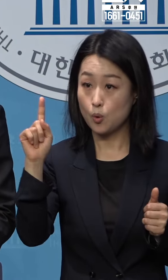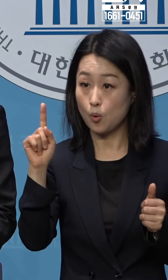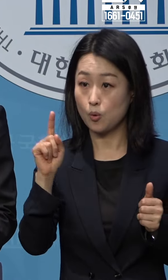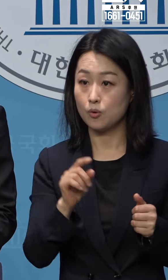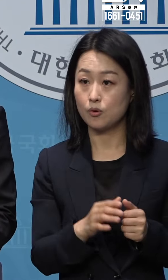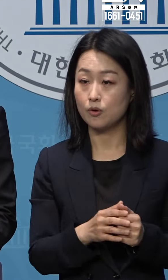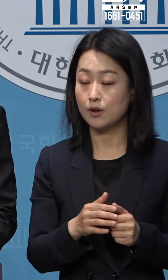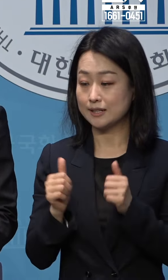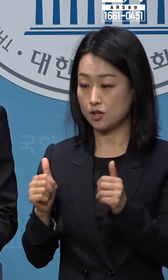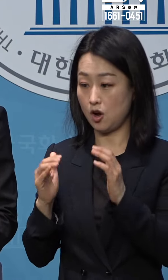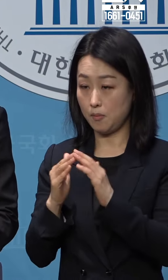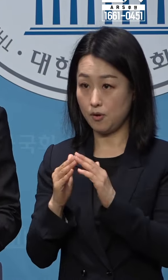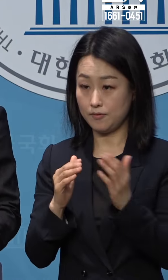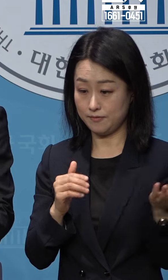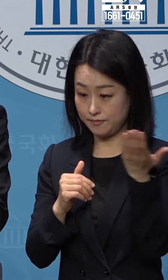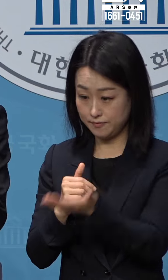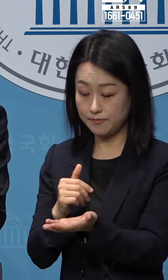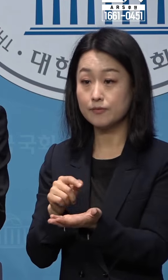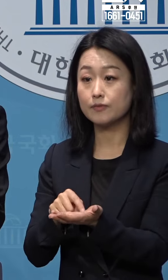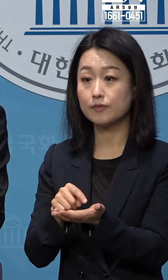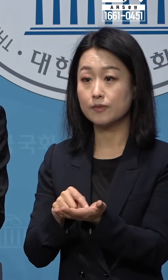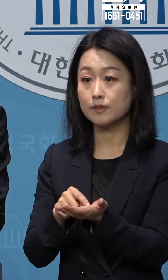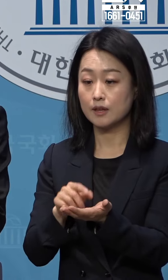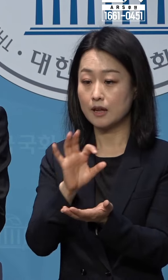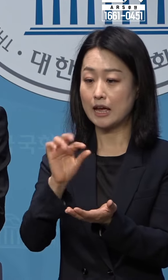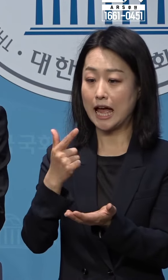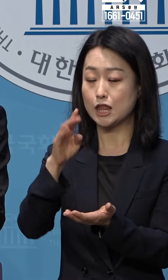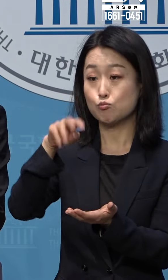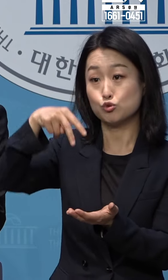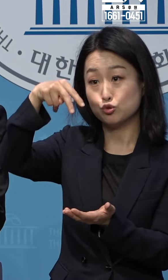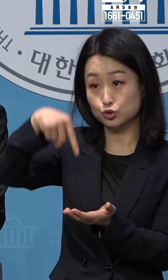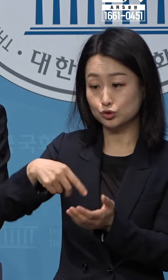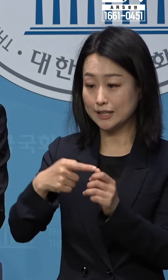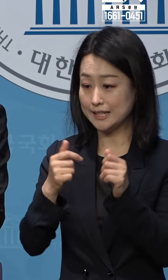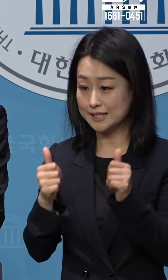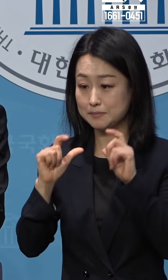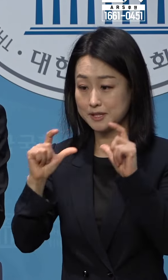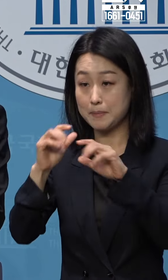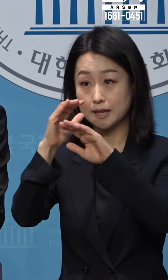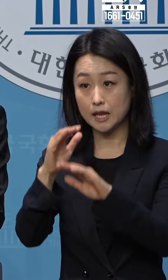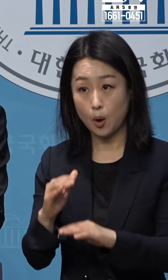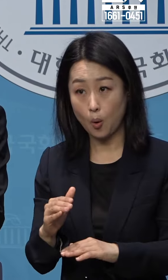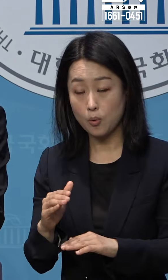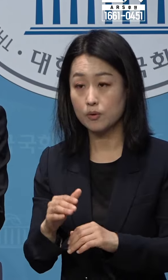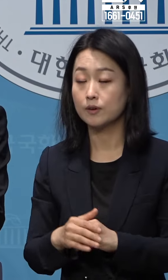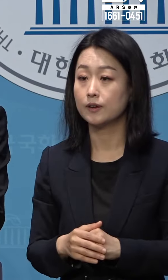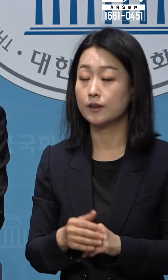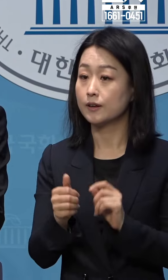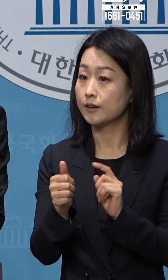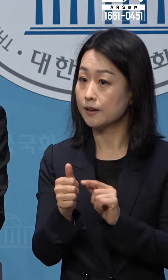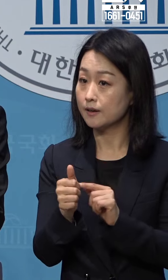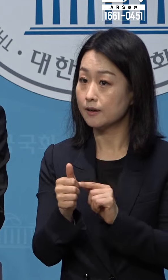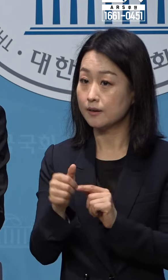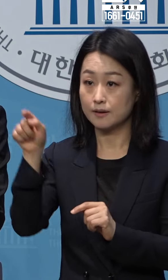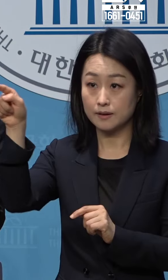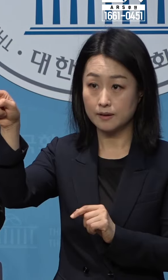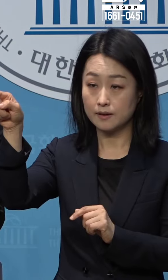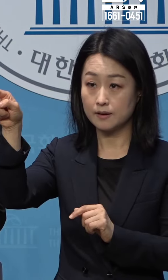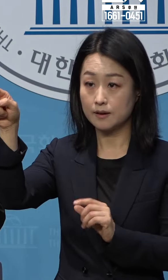수원 지방법원 제 155 형사부의 안부수 일심 판결문에도 그 후 피고인은 위아 같은 인연을